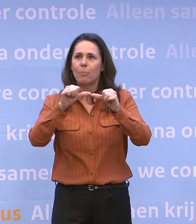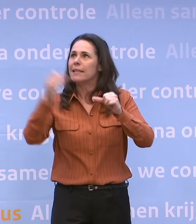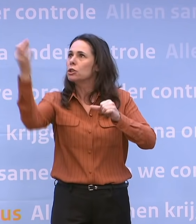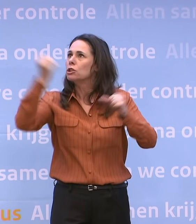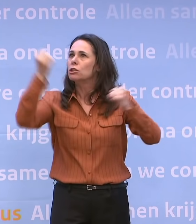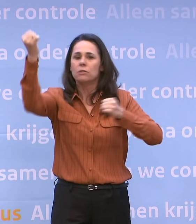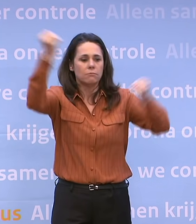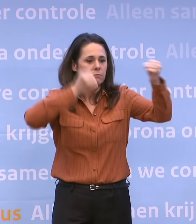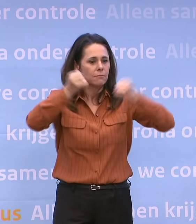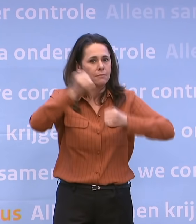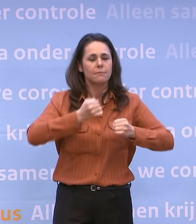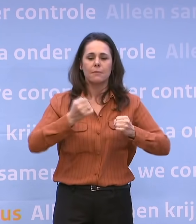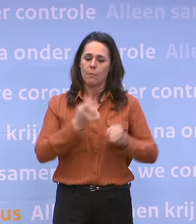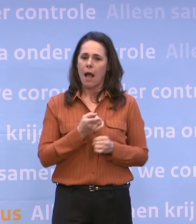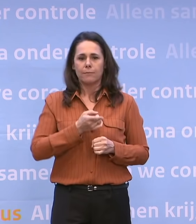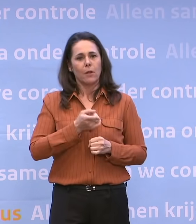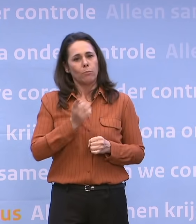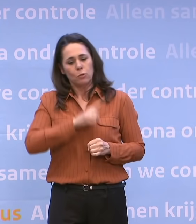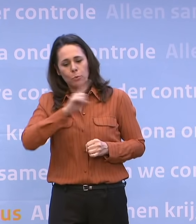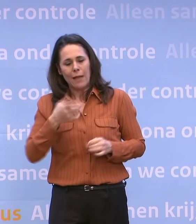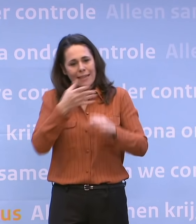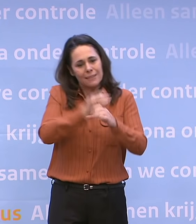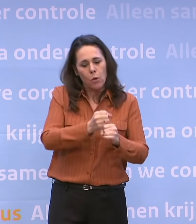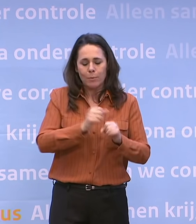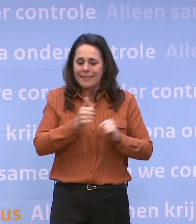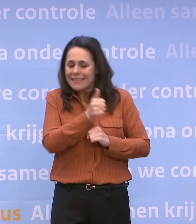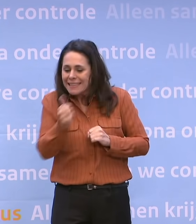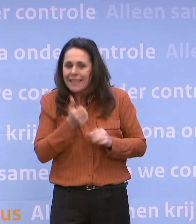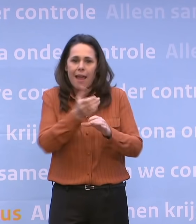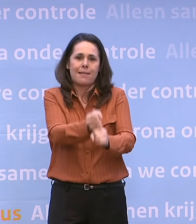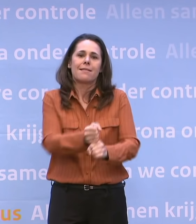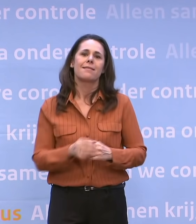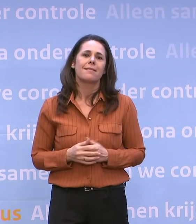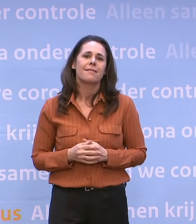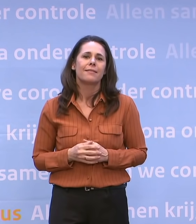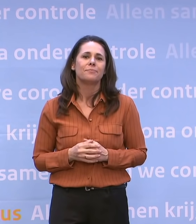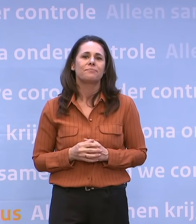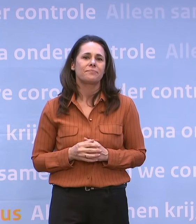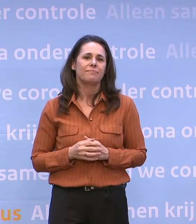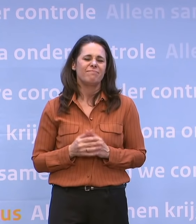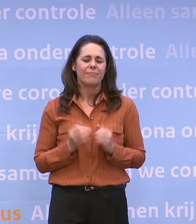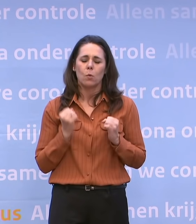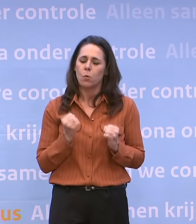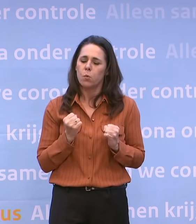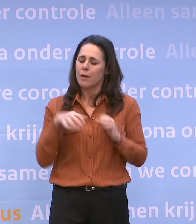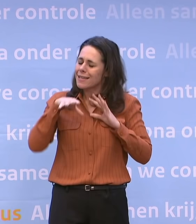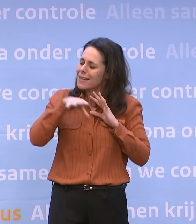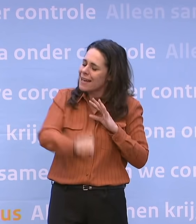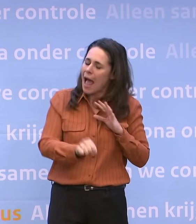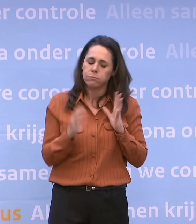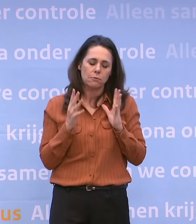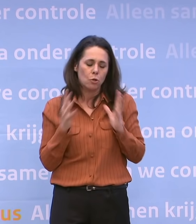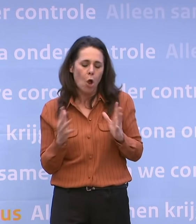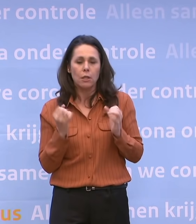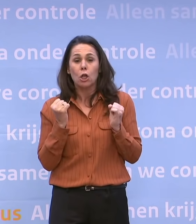staan op de spoedeisende hulp gewoon mee te helpen. En dat is groot, dat is ingrijpend, dat is een